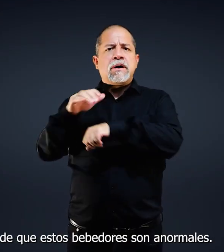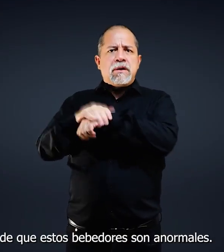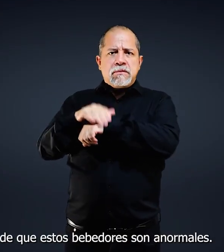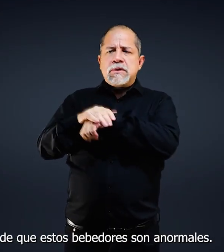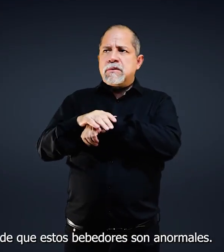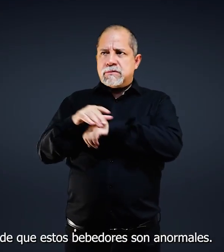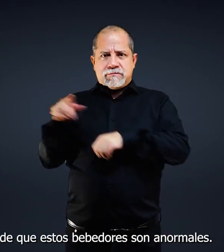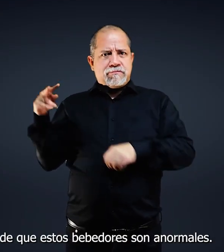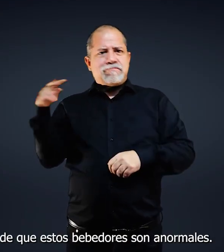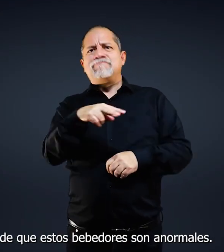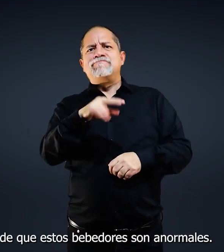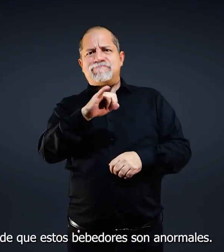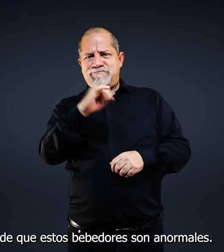son anormales.